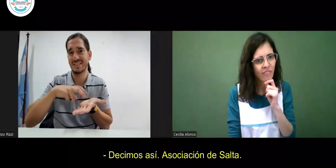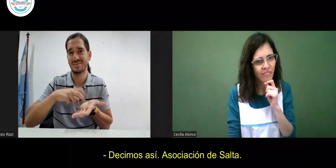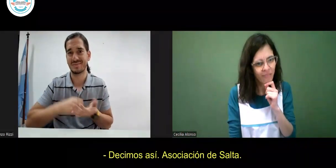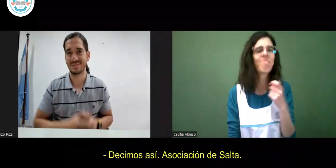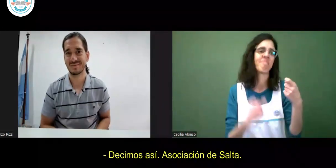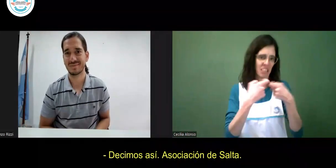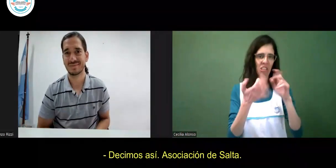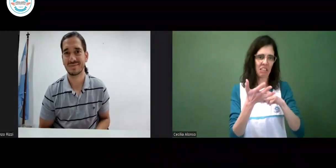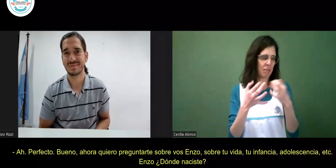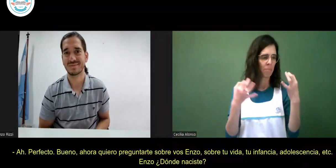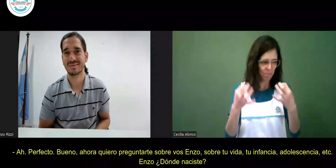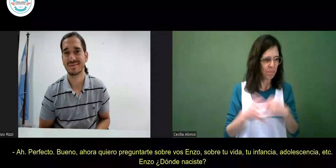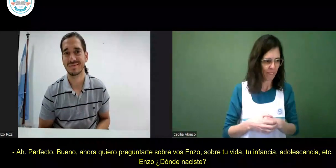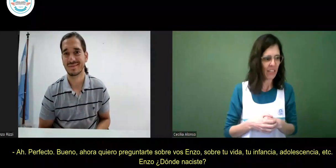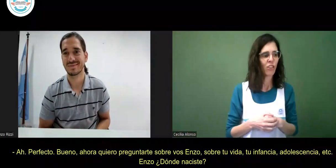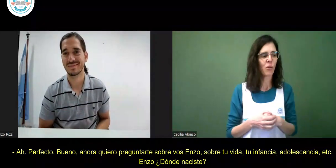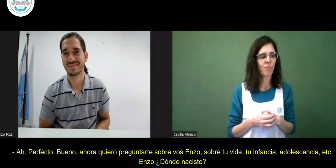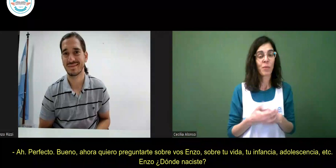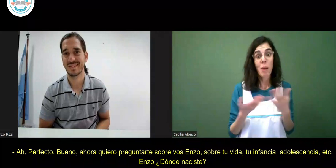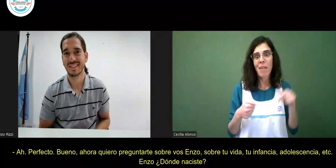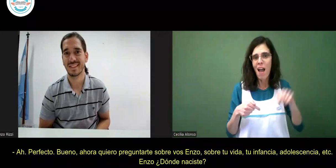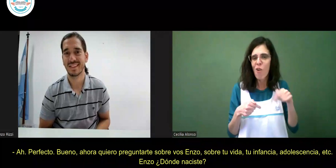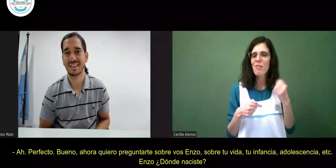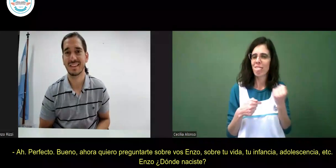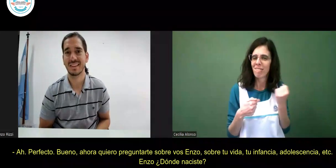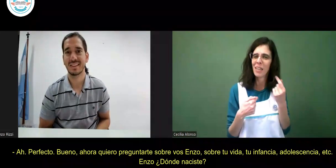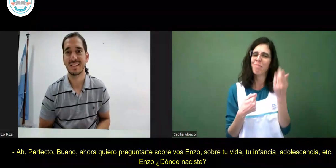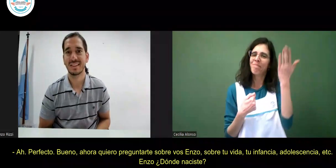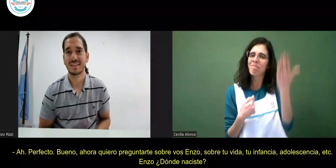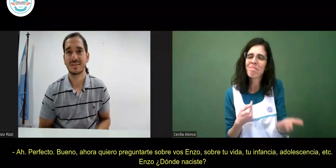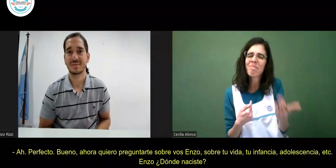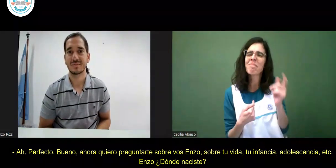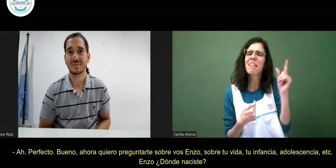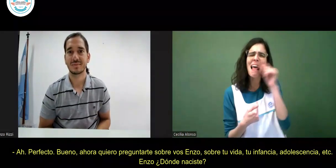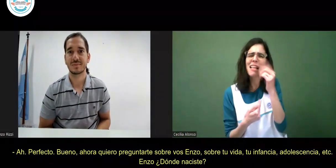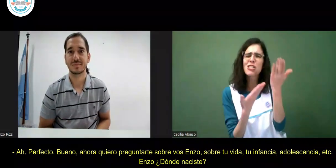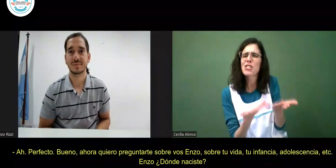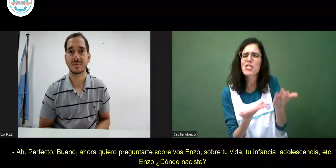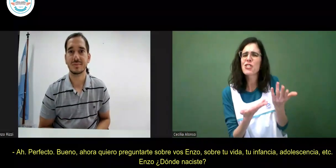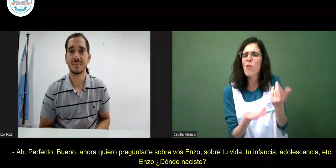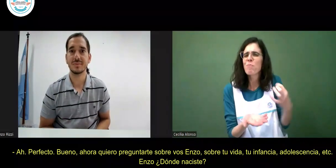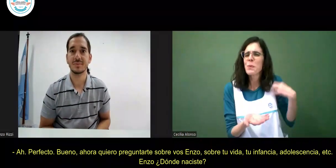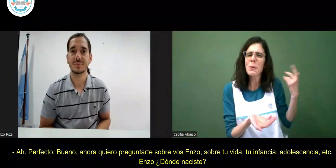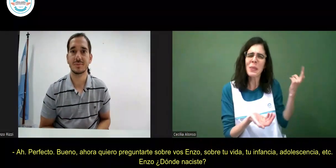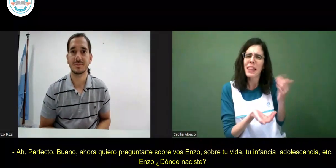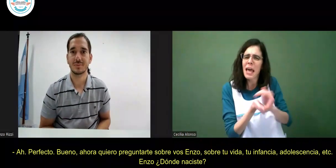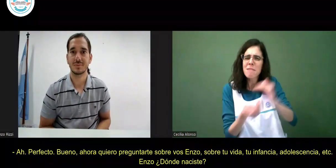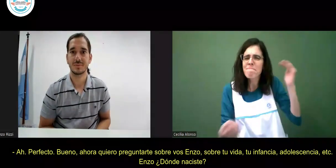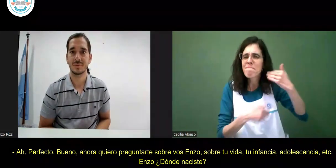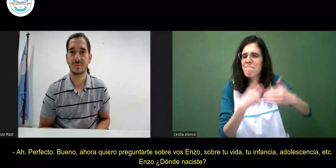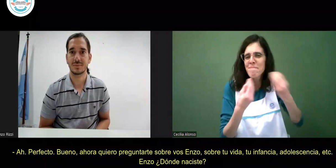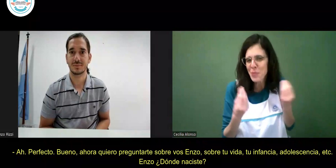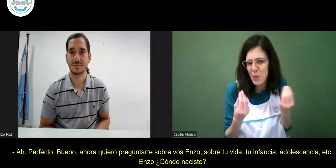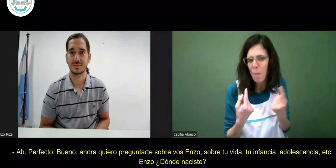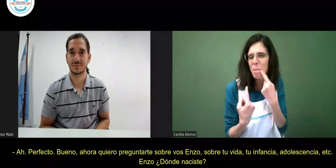Decimos así, Asociación de Salta. Ah, perfecto. Bueno, ahora quiero preguntarte sobre vos, sobre